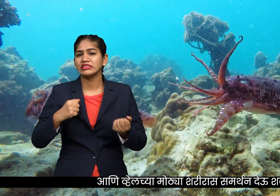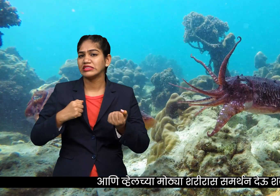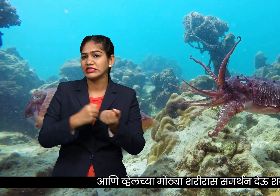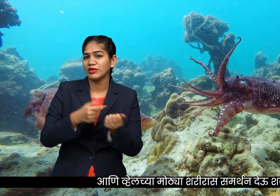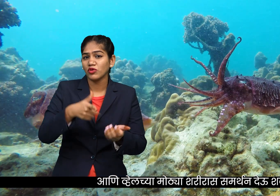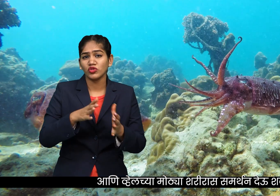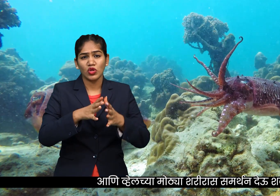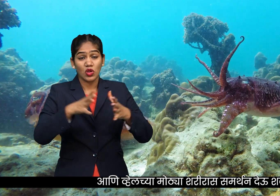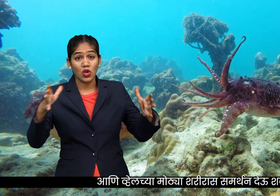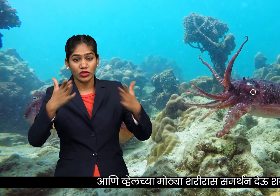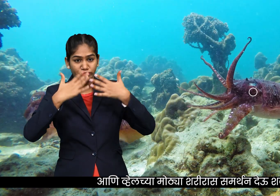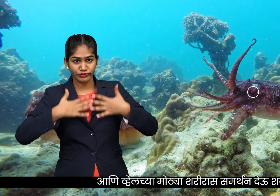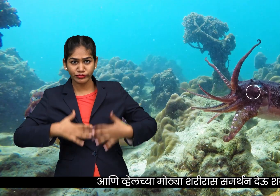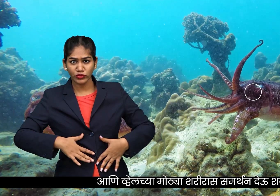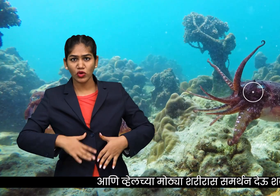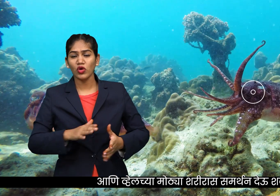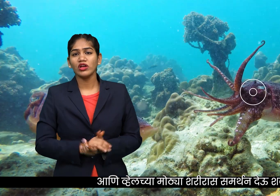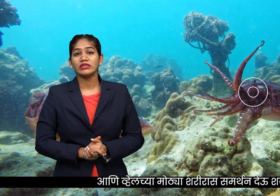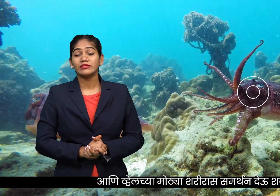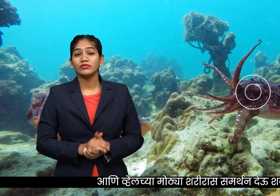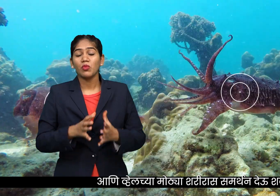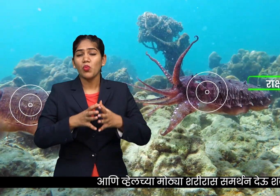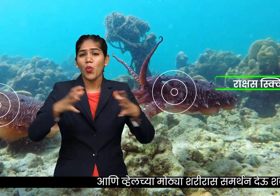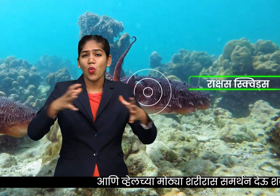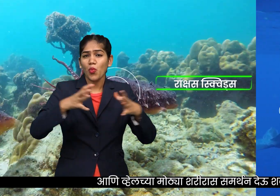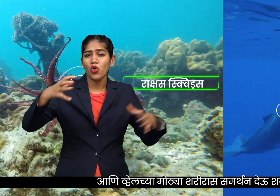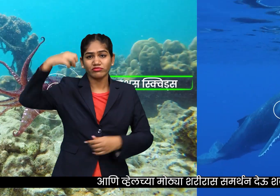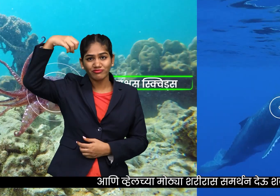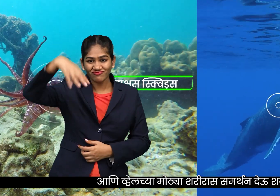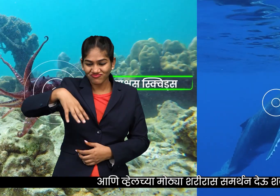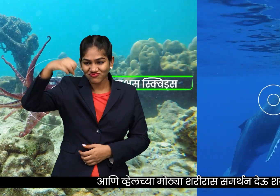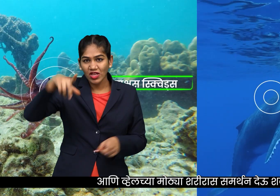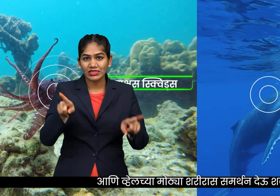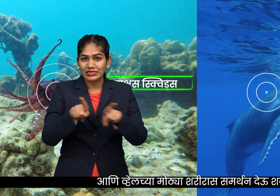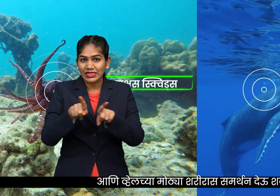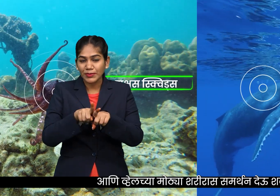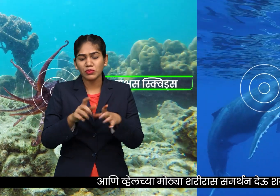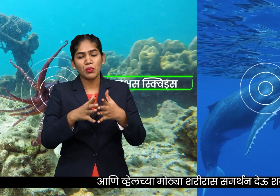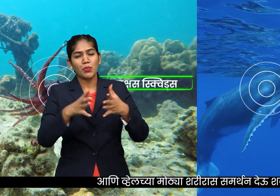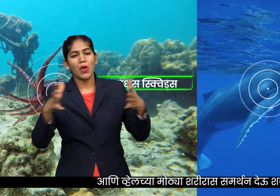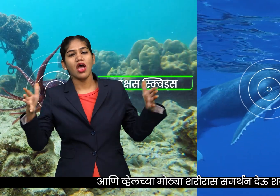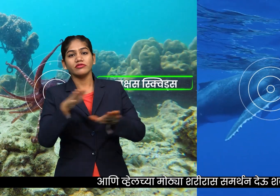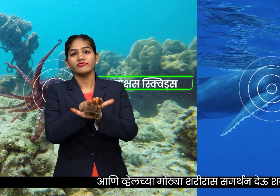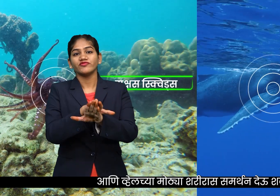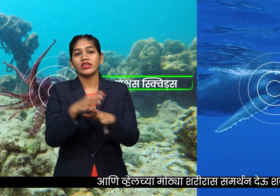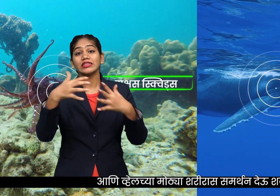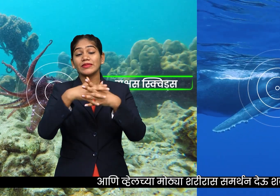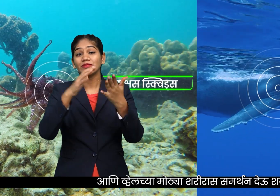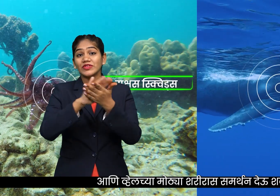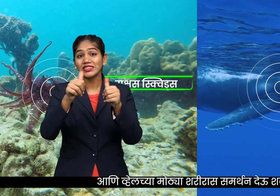आणि व्हेलच्या मोठ्या शरीरास समर्थन देऊ शकते,